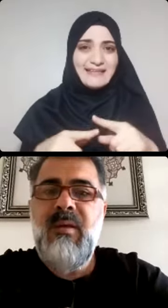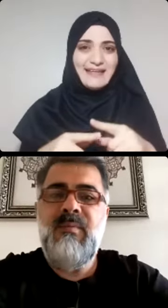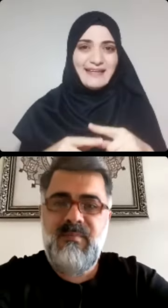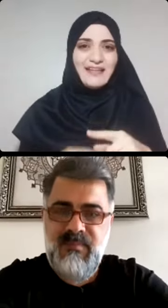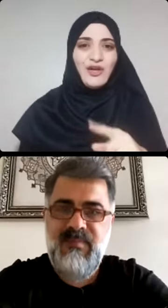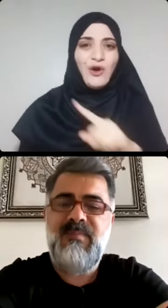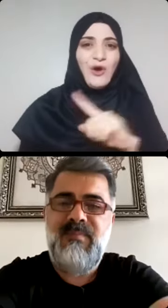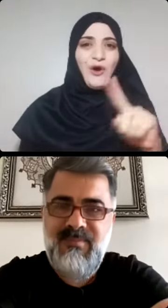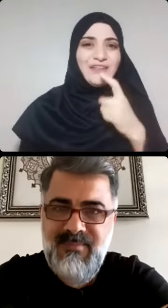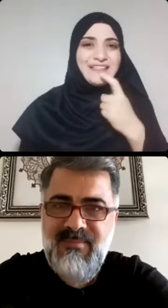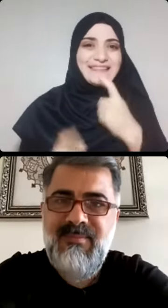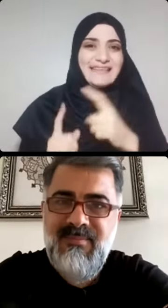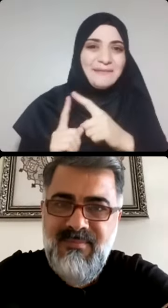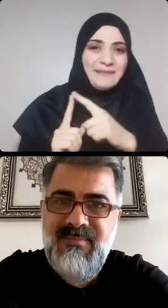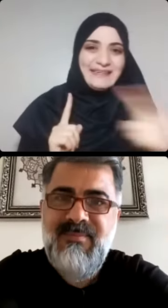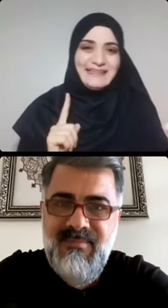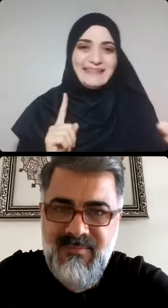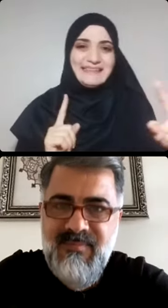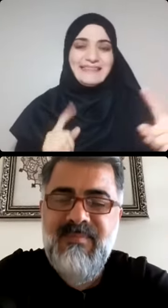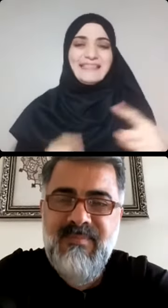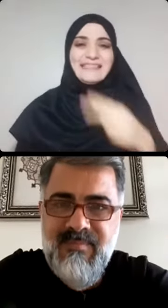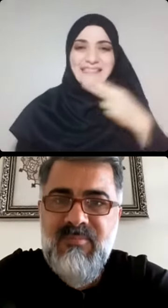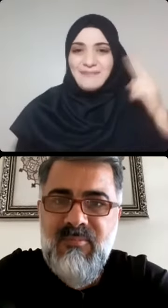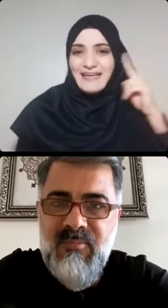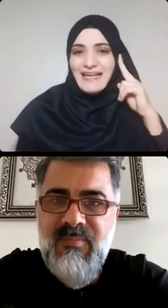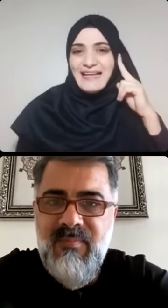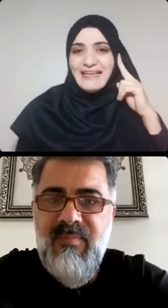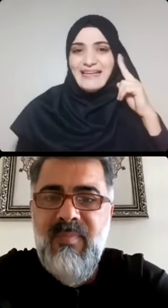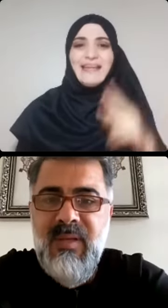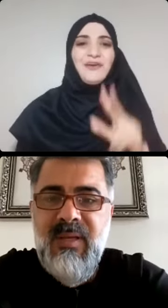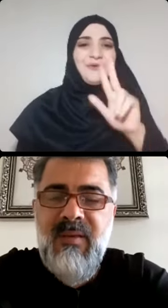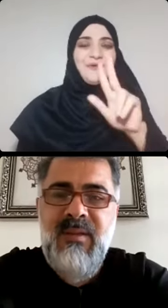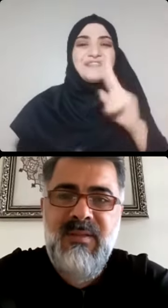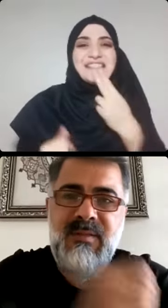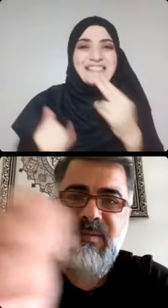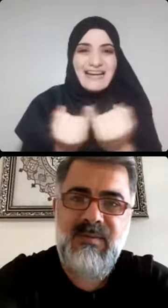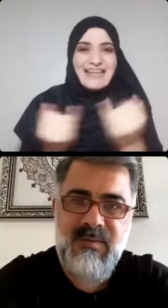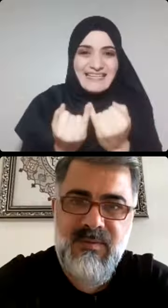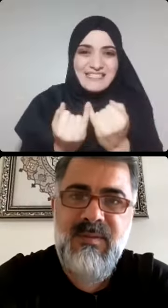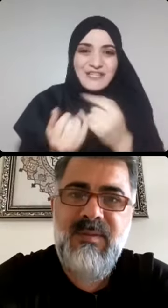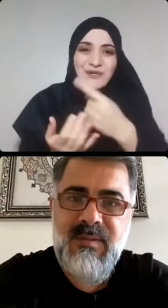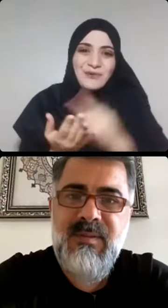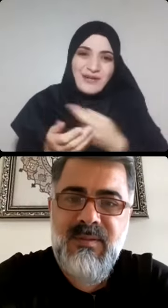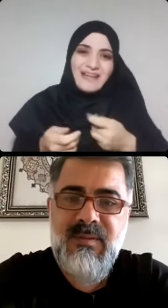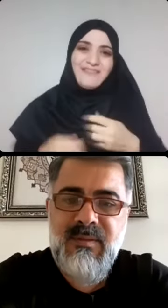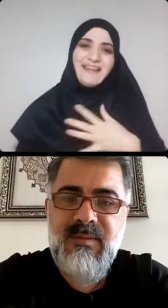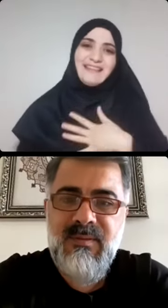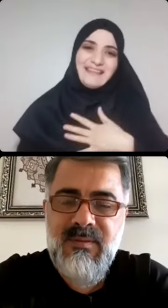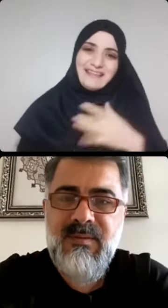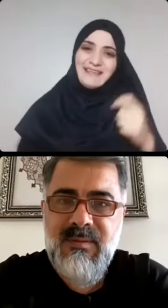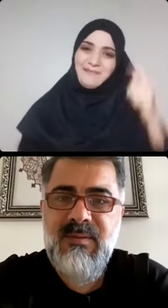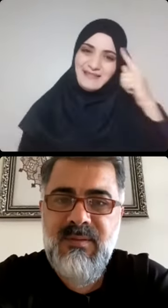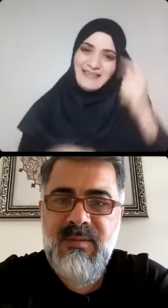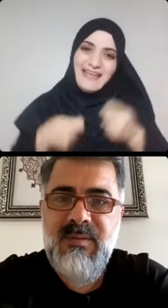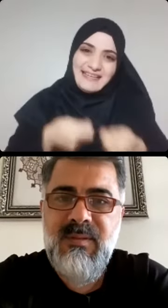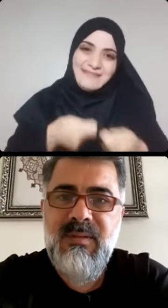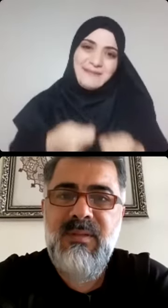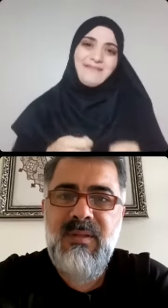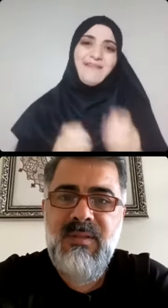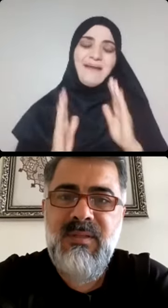Bizler de 10 yıldan beri işitme engellilere Evet. 3 kız kardeş Kur'an ve dini